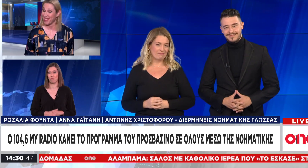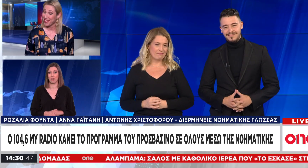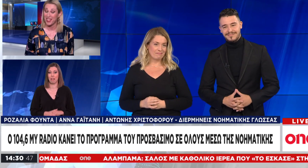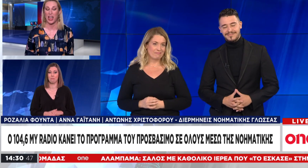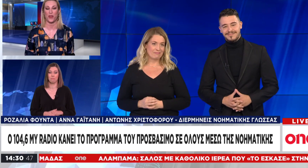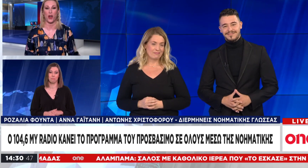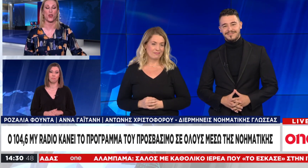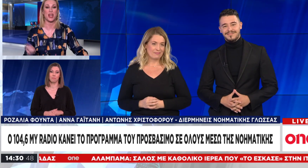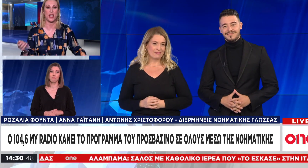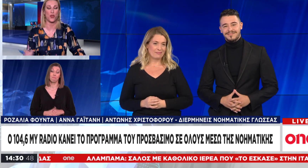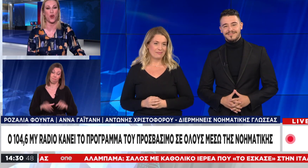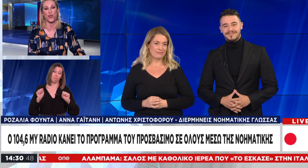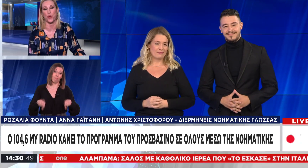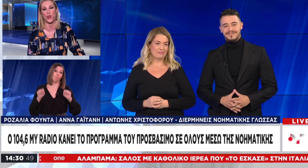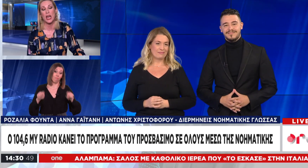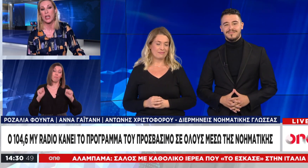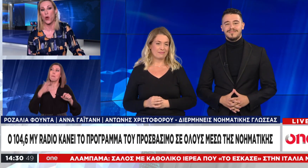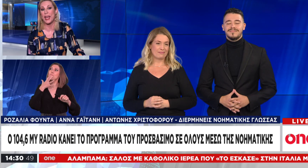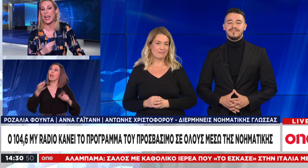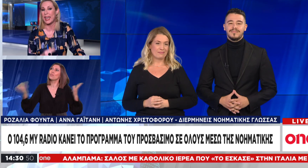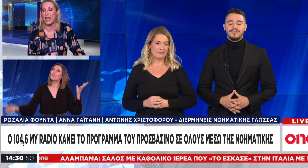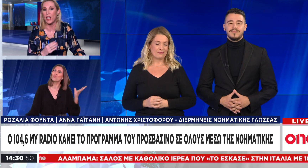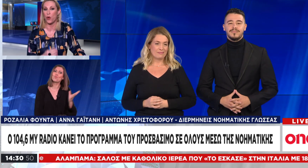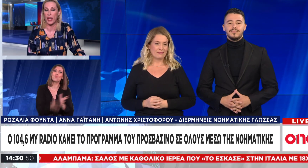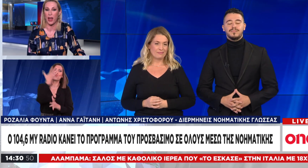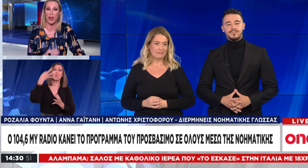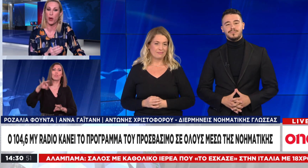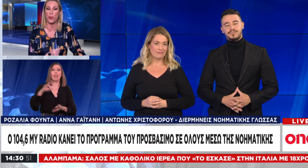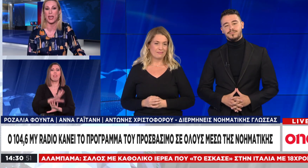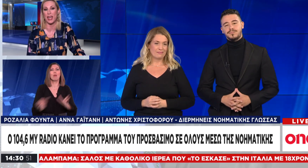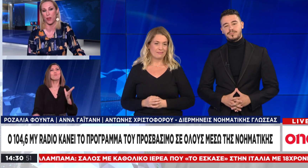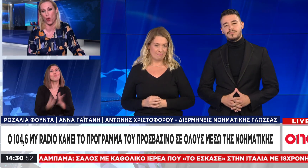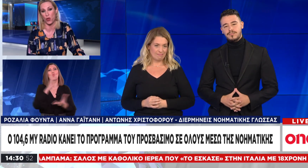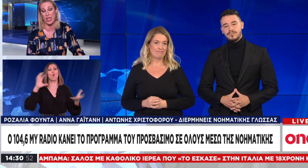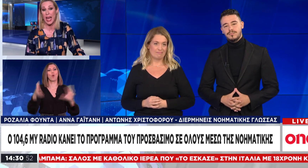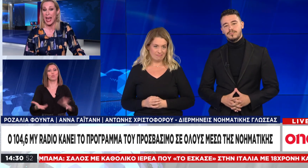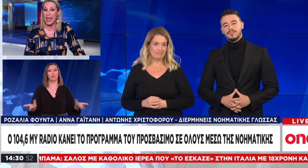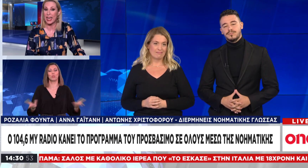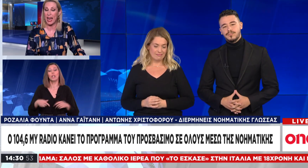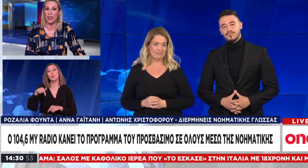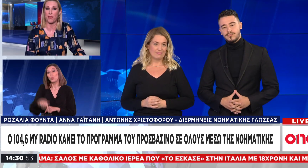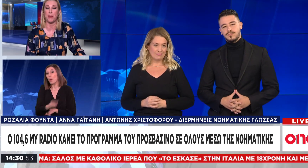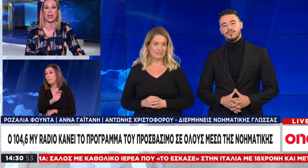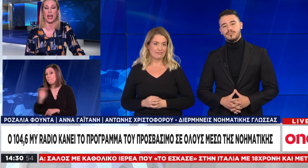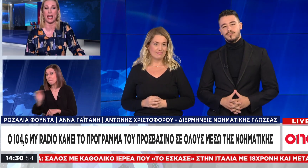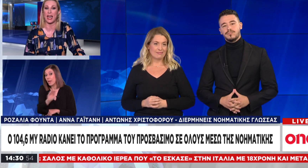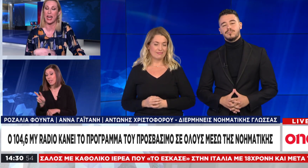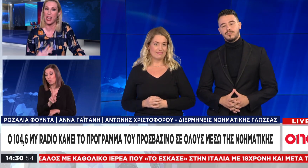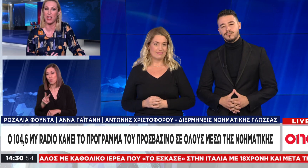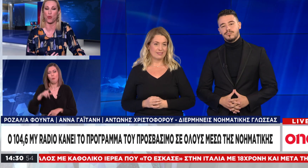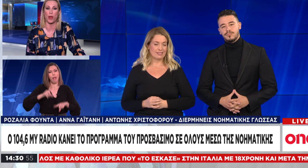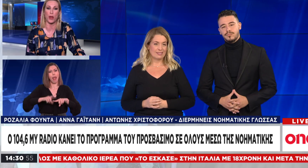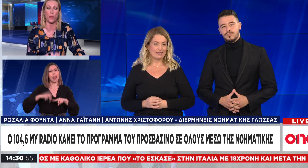πρωτοβουλία ασφαλώς ένας νέος κόσμος τώρα η ελληνική κοινωνία θέλω να μου πείτε και οι δυο σας έχει κάνει βήματα για να